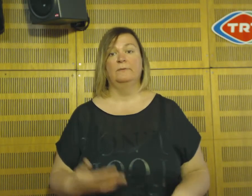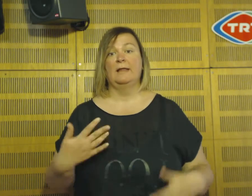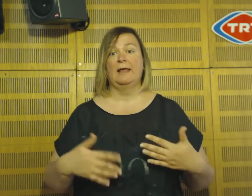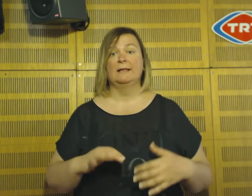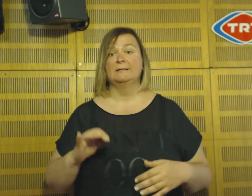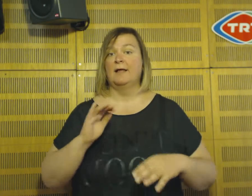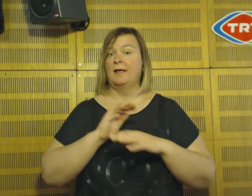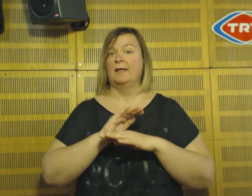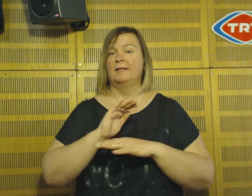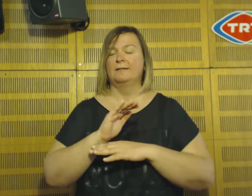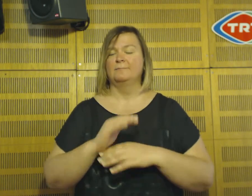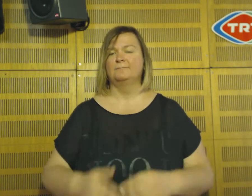Engelsiz Hayat.